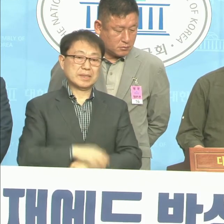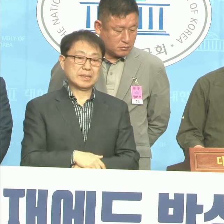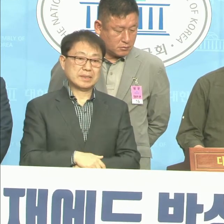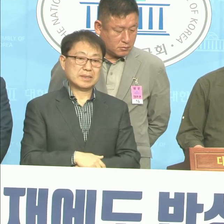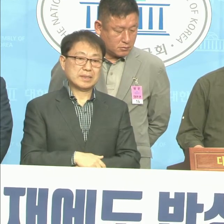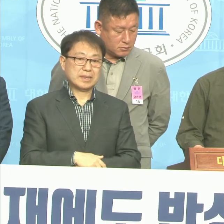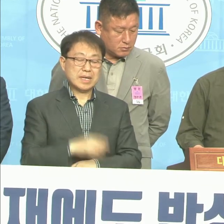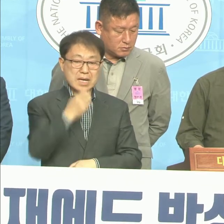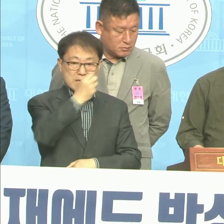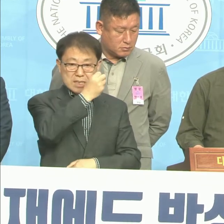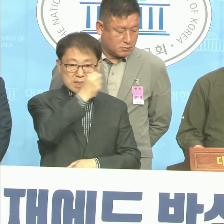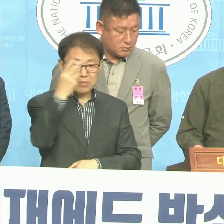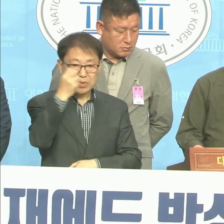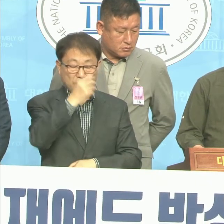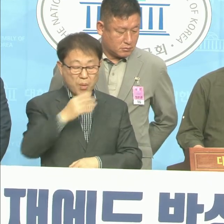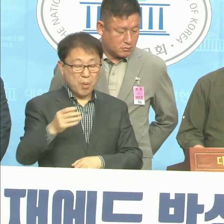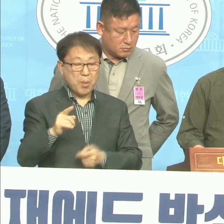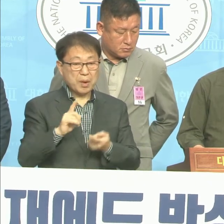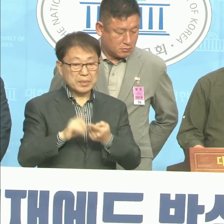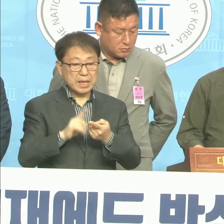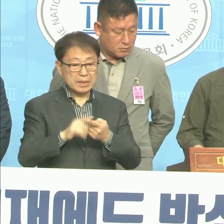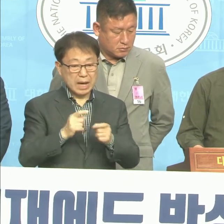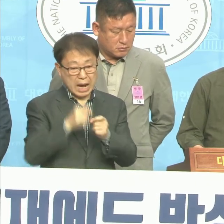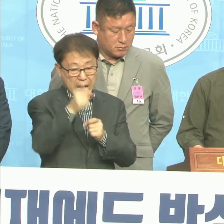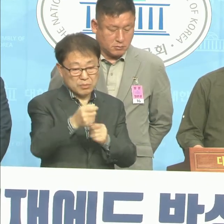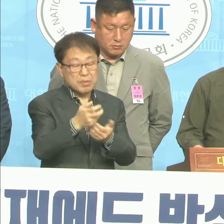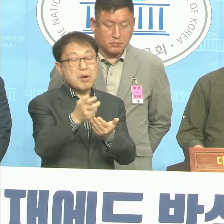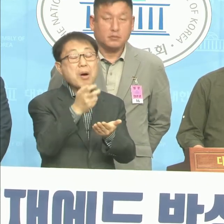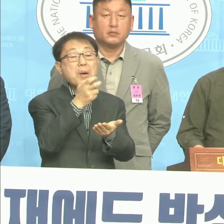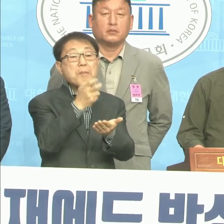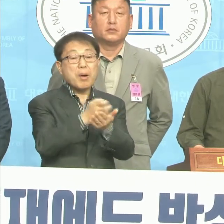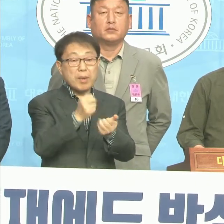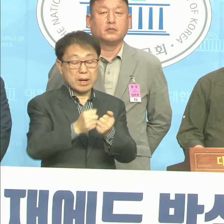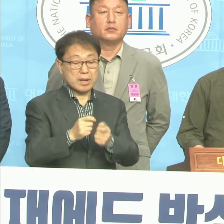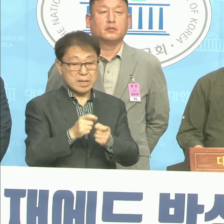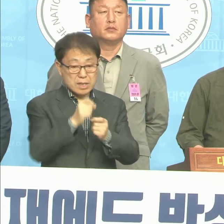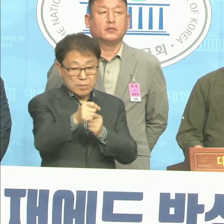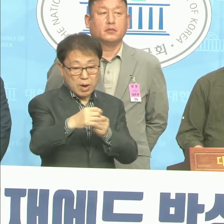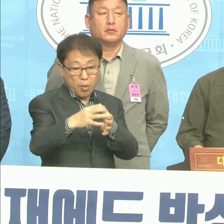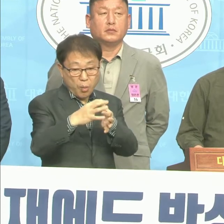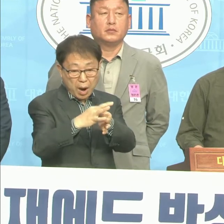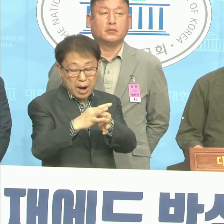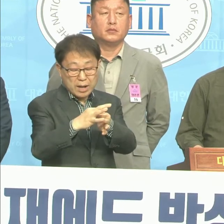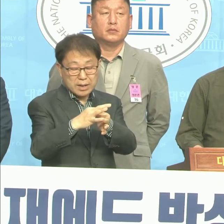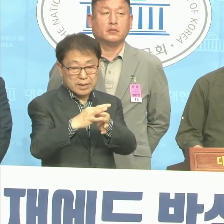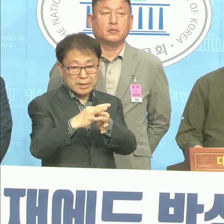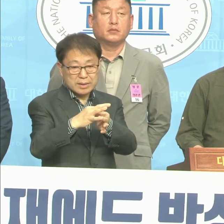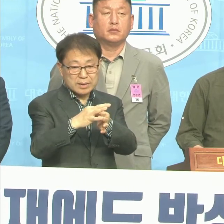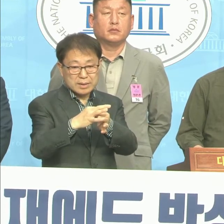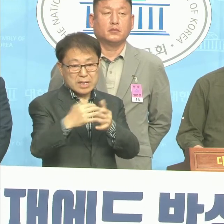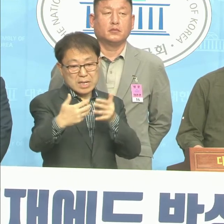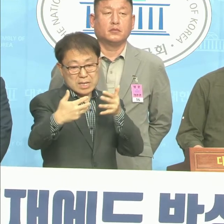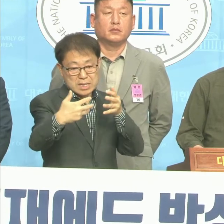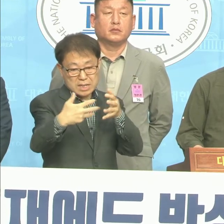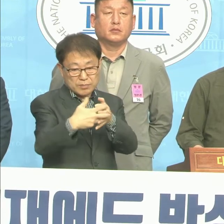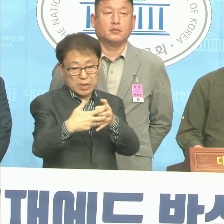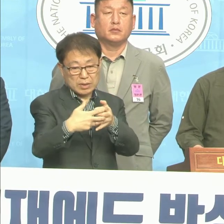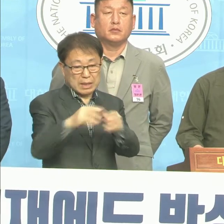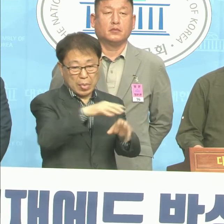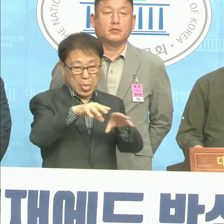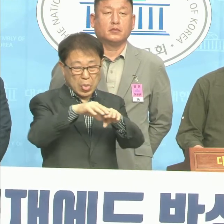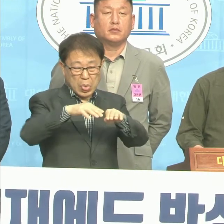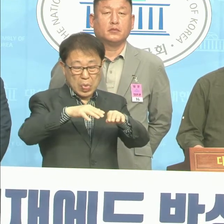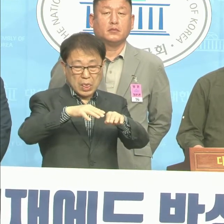삼성중공업의 경향을 놓지 못하는 하도급법 2분과 협력사 하도급 때 음을 고쳐져 협력사를 말소 시키는 것이